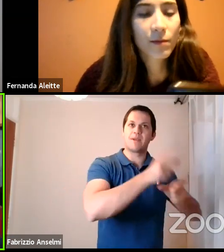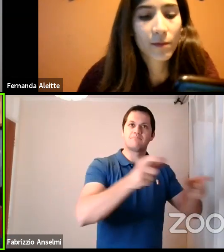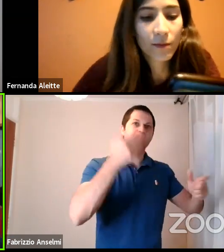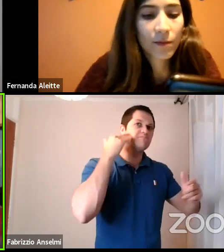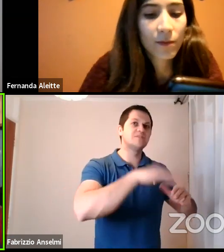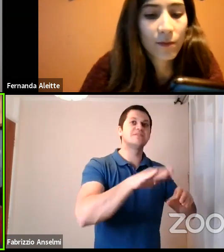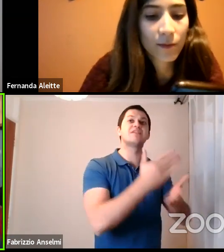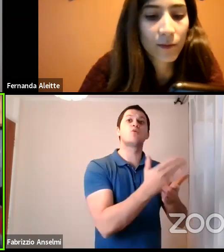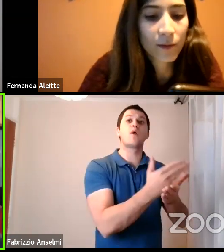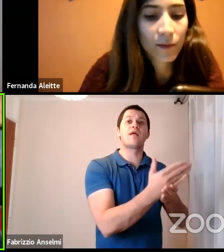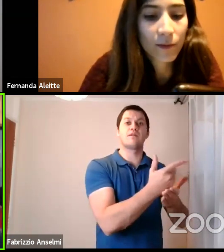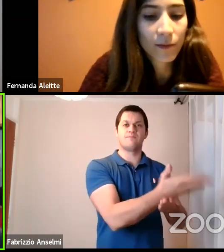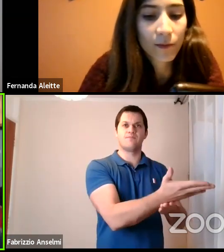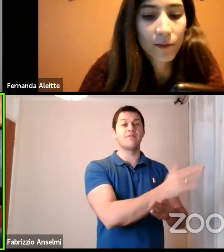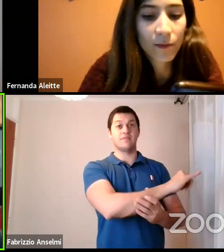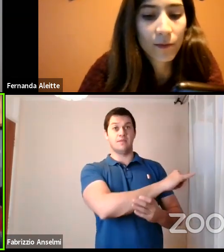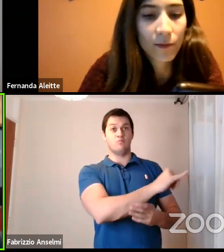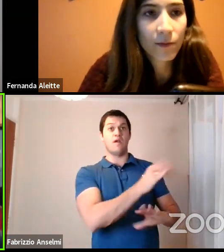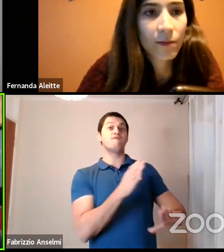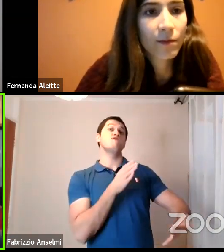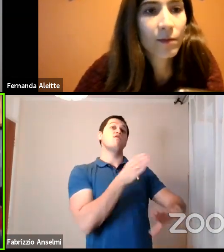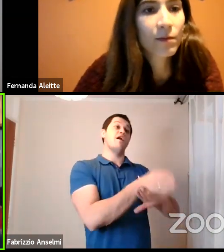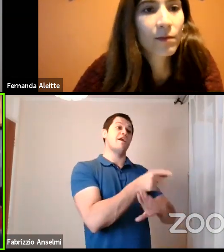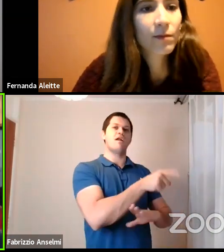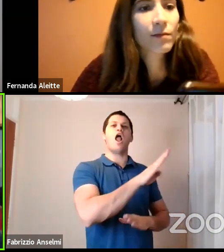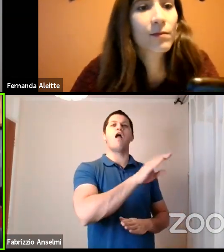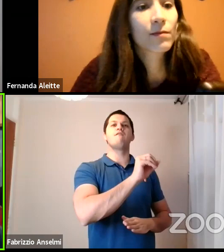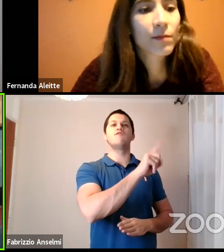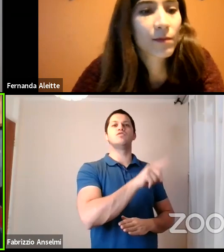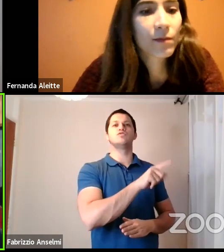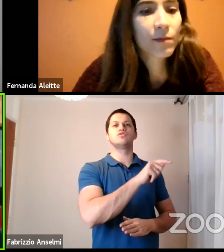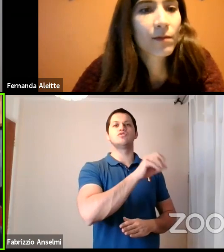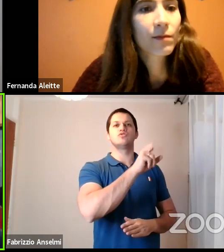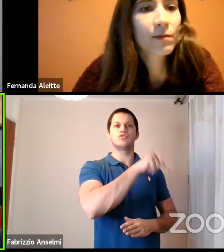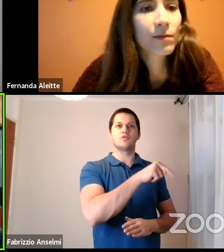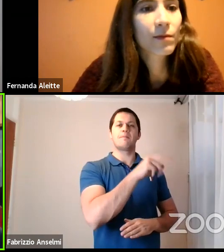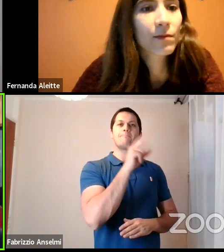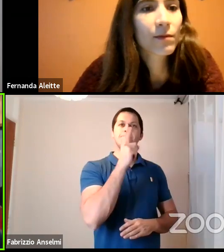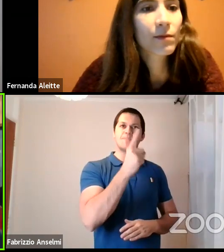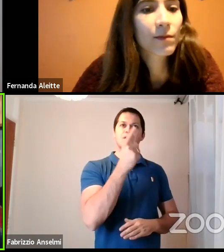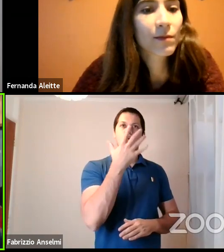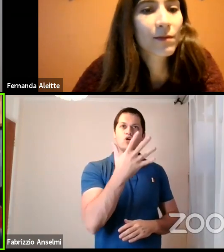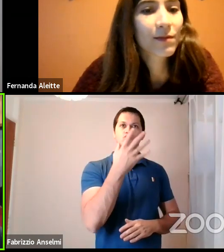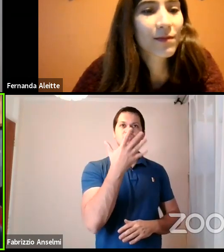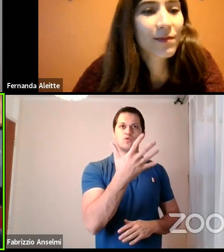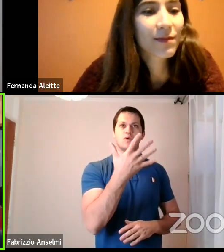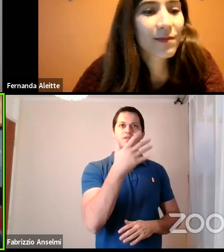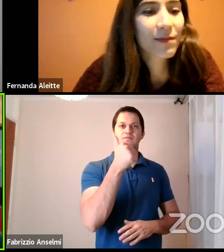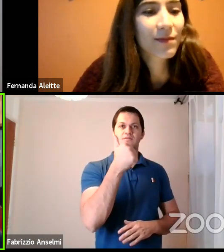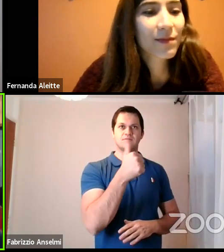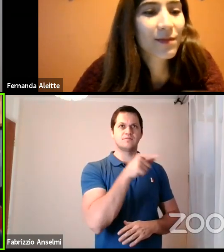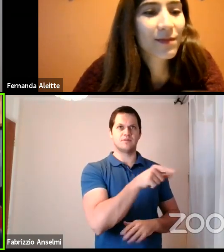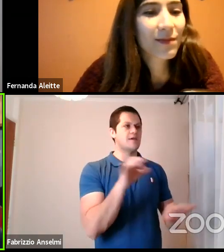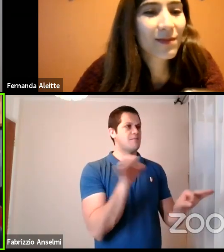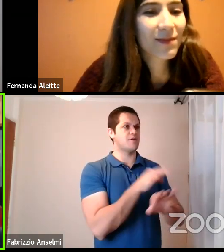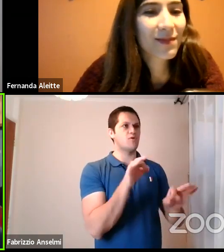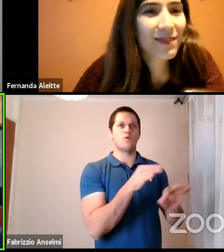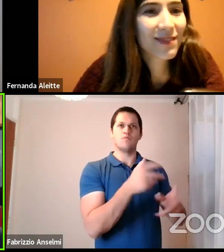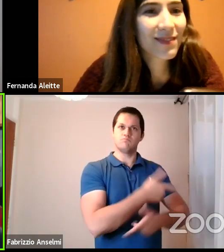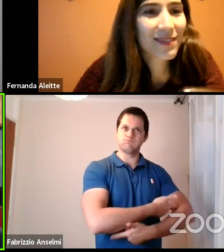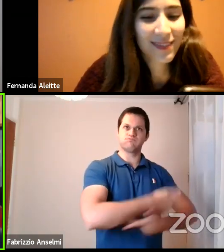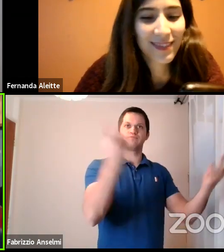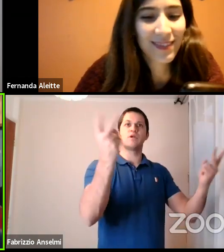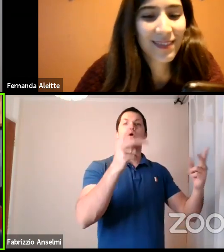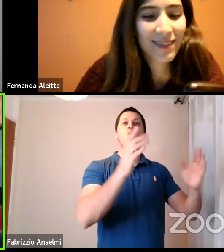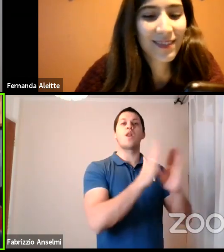Y allá llegó a Boston en 1896, publicó un libro que decía gimnasia sueca, ¿ya?